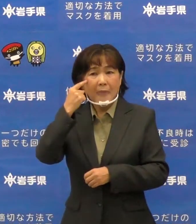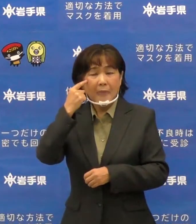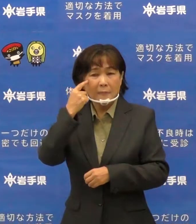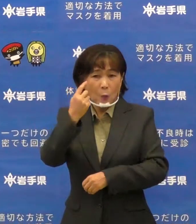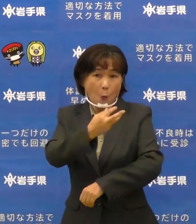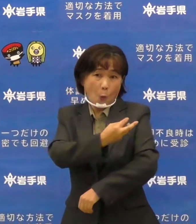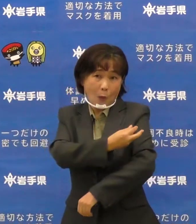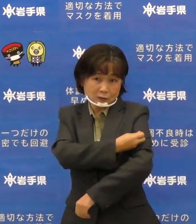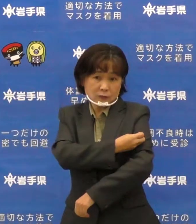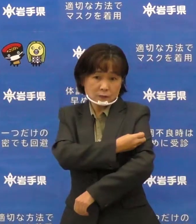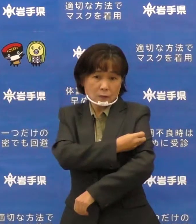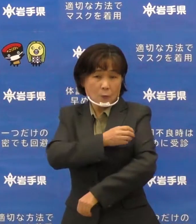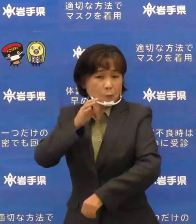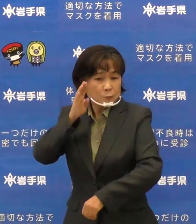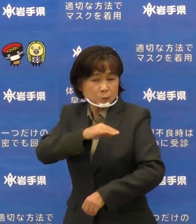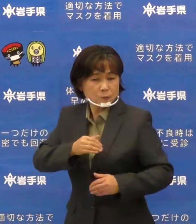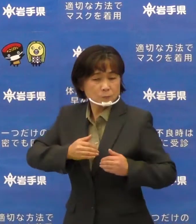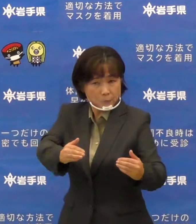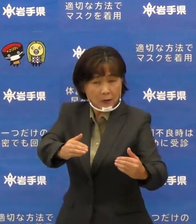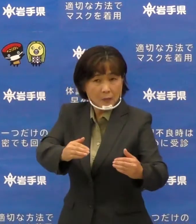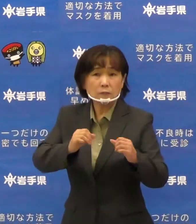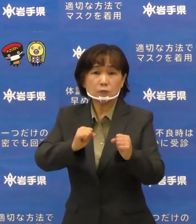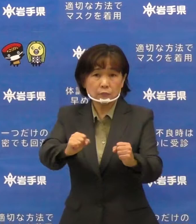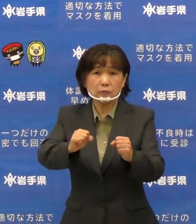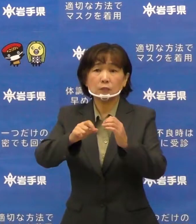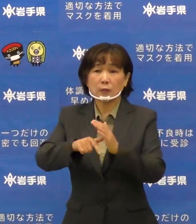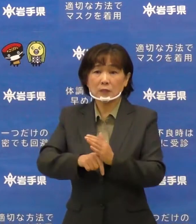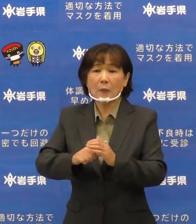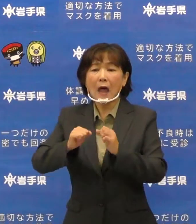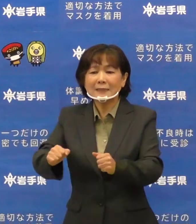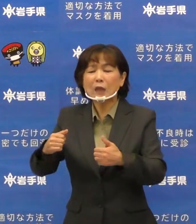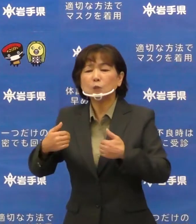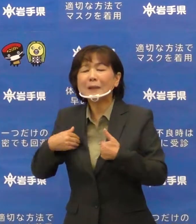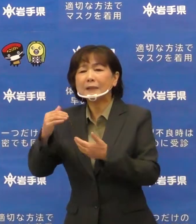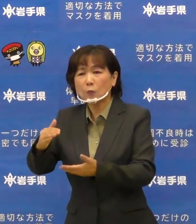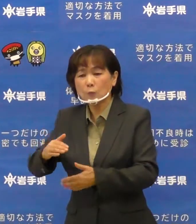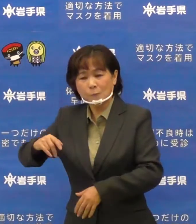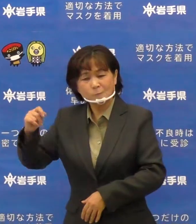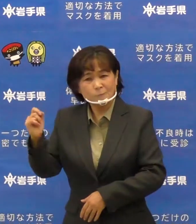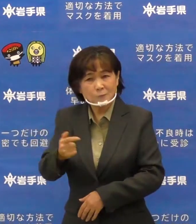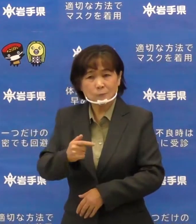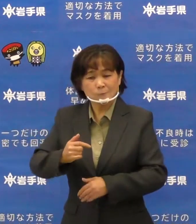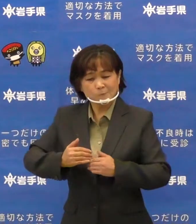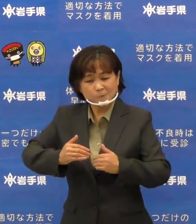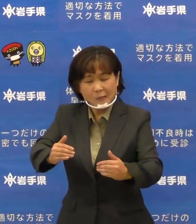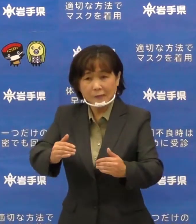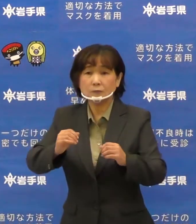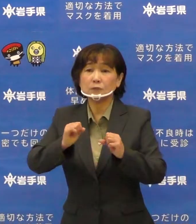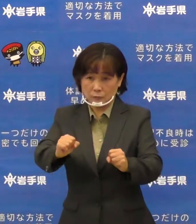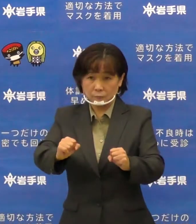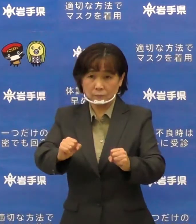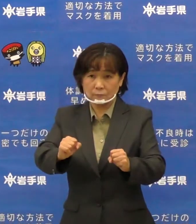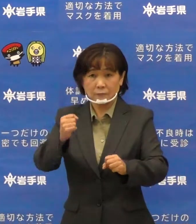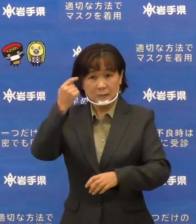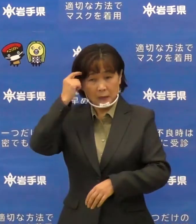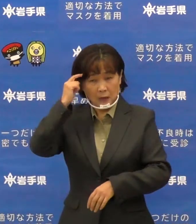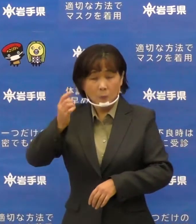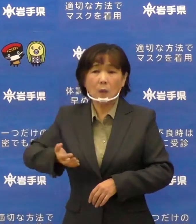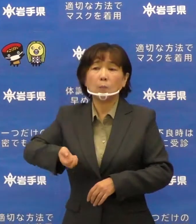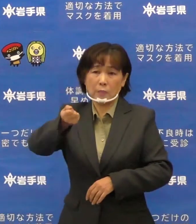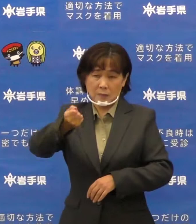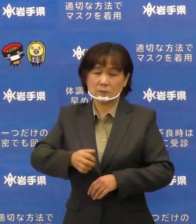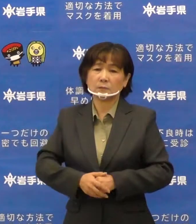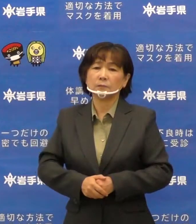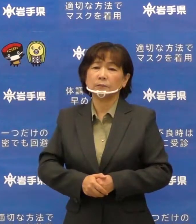ない場合にはもうこれはやらなきゃならないことはこうやるというのが危機管理でありますので、まあ、今